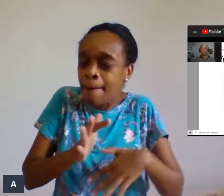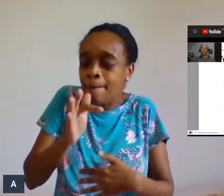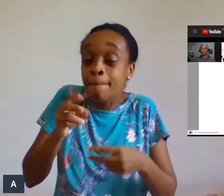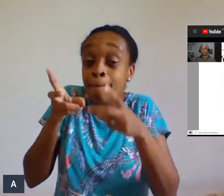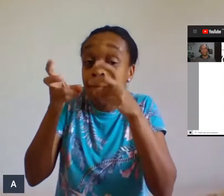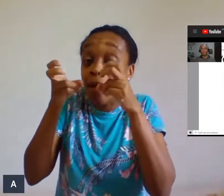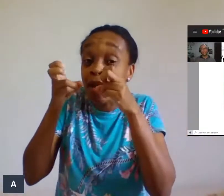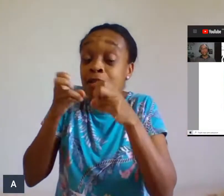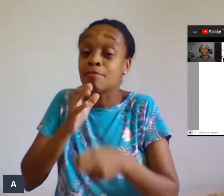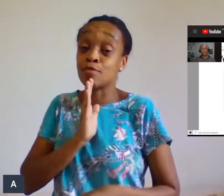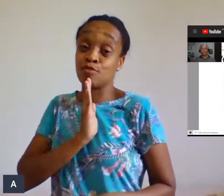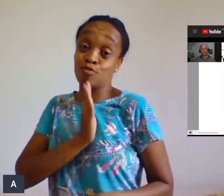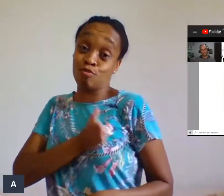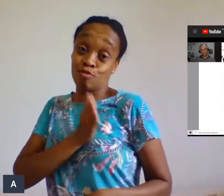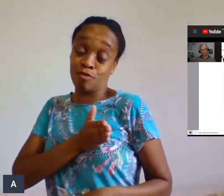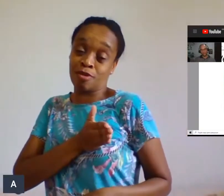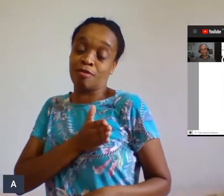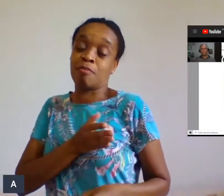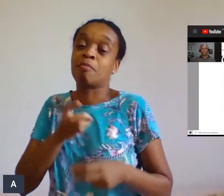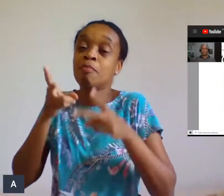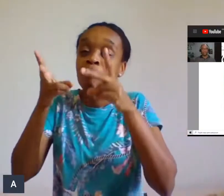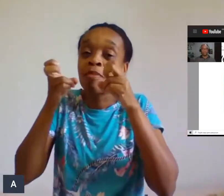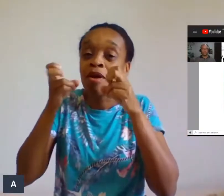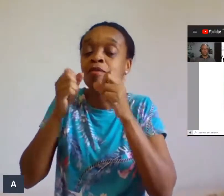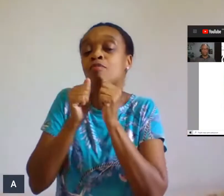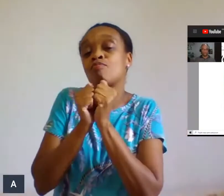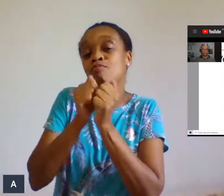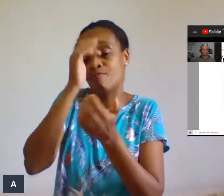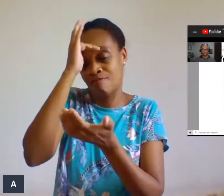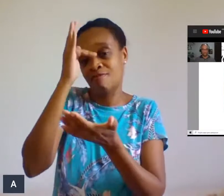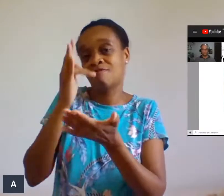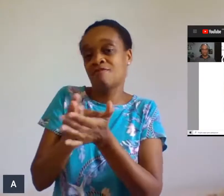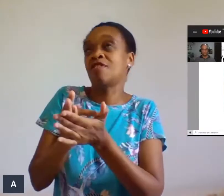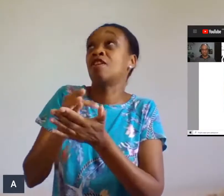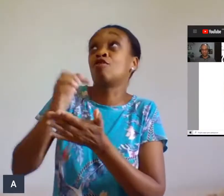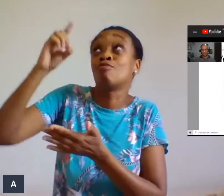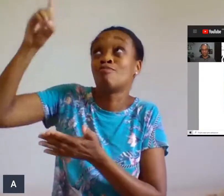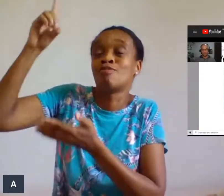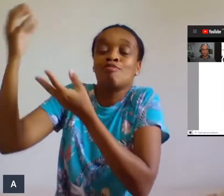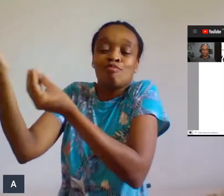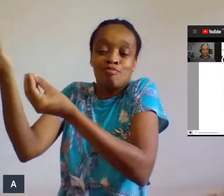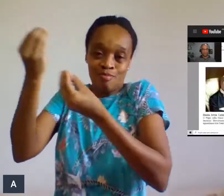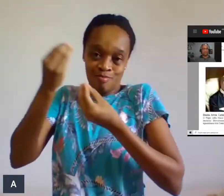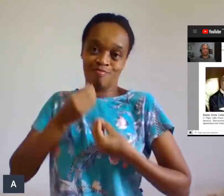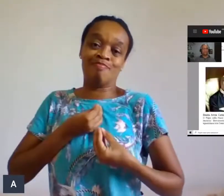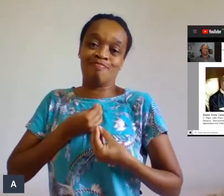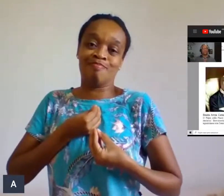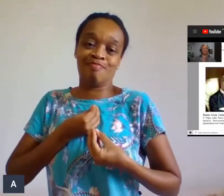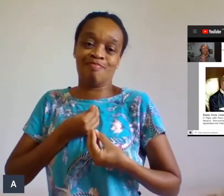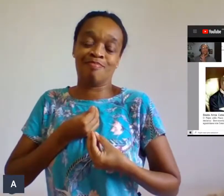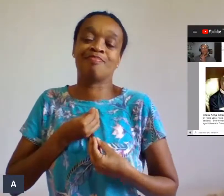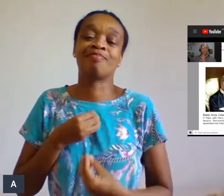coração, com os olhos da fé, para aquilo que Deus quer lhe oferecer. Muito bem.